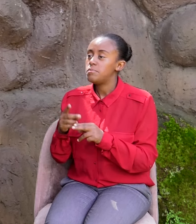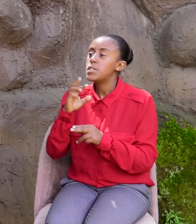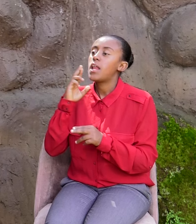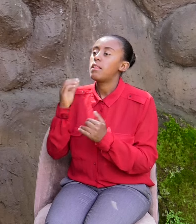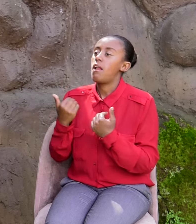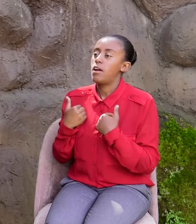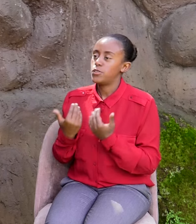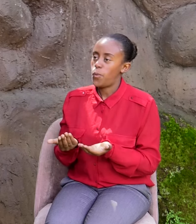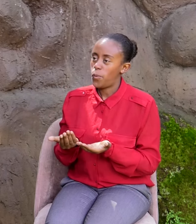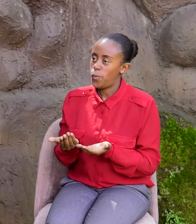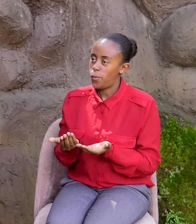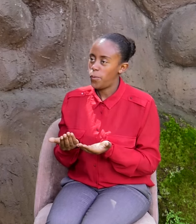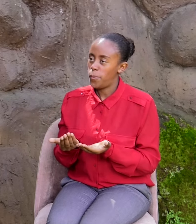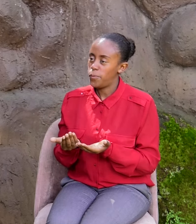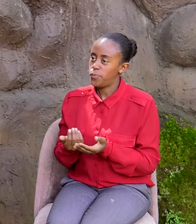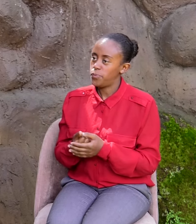ምክንያት አላቸው።